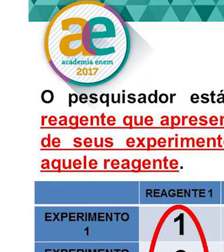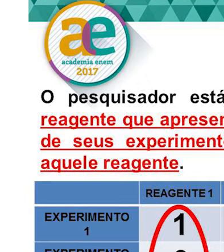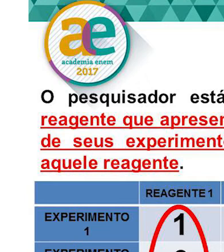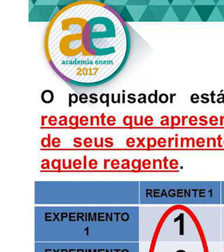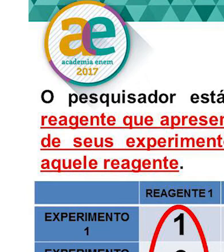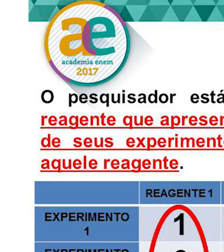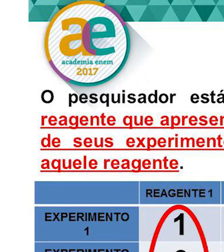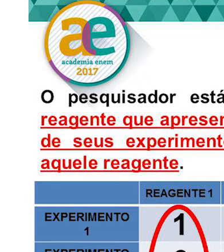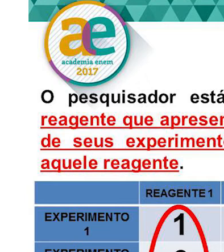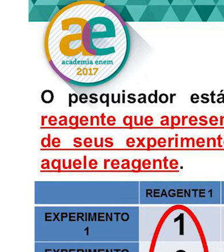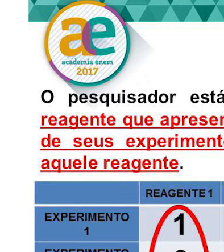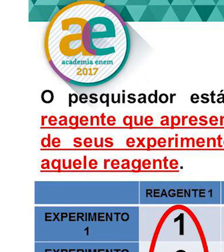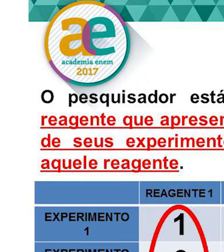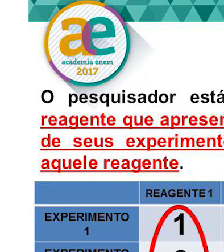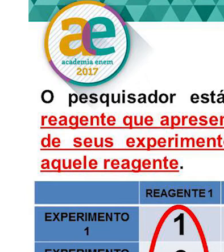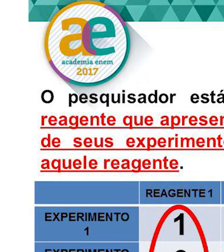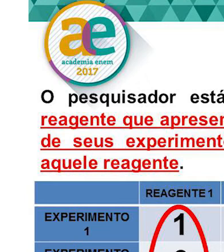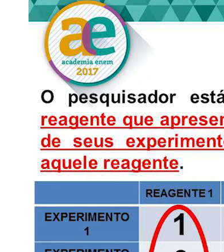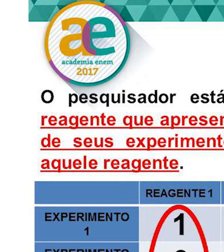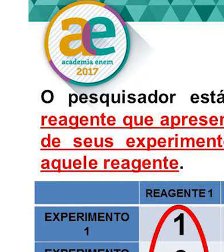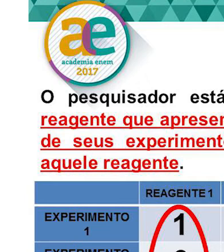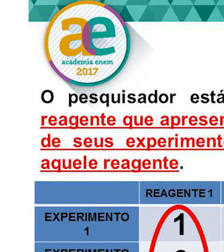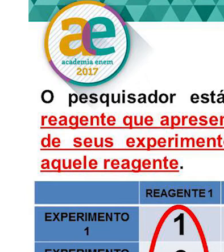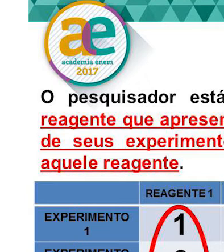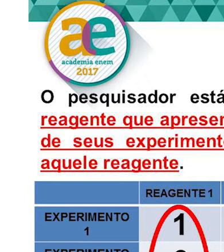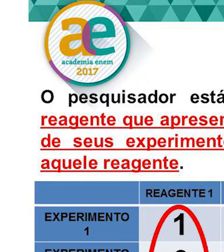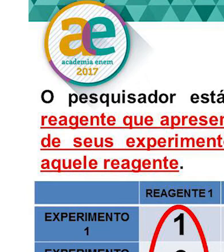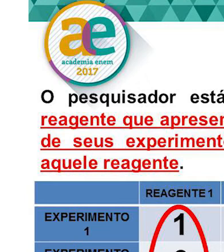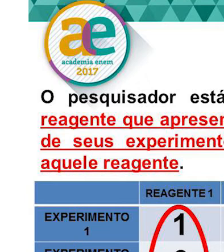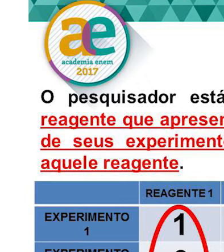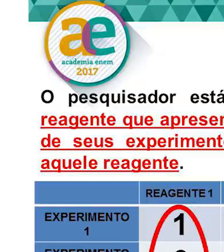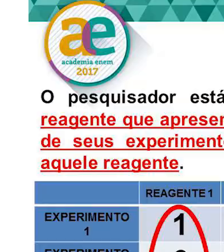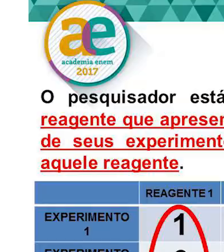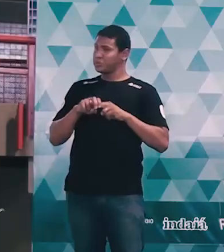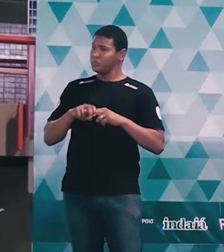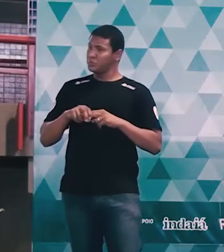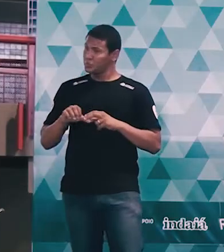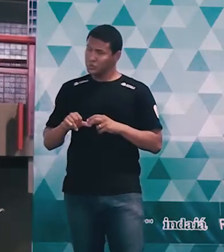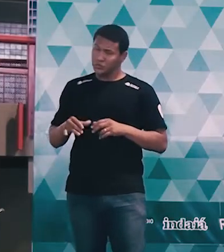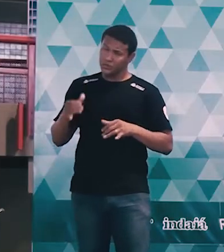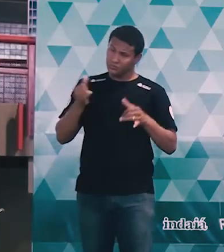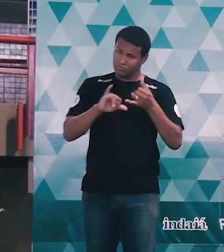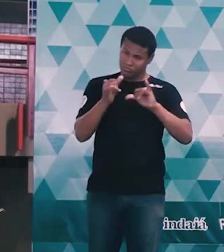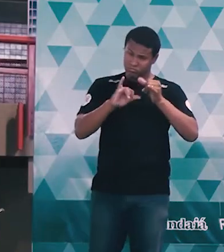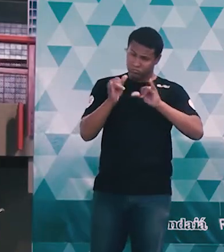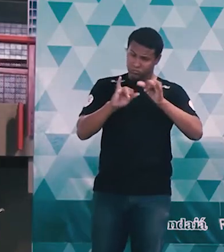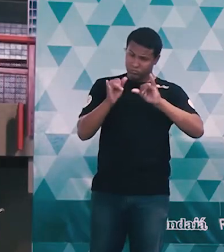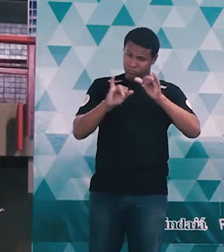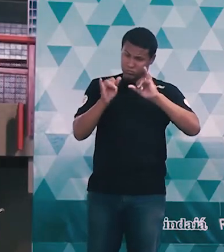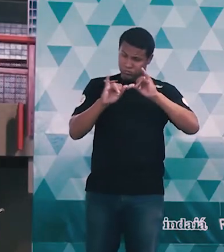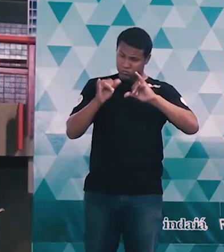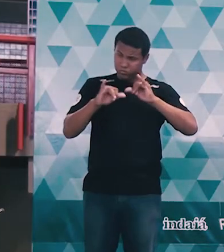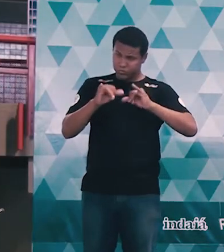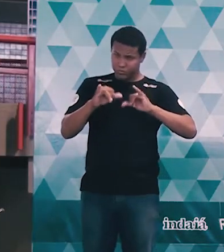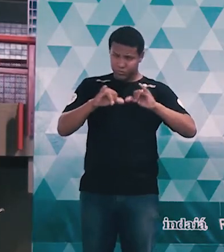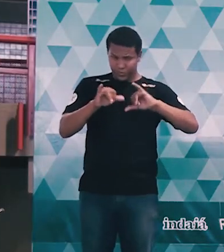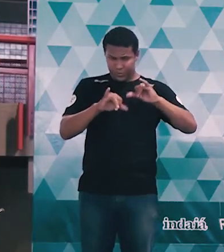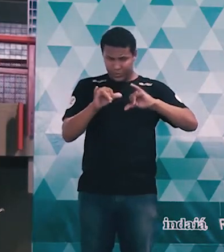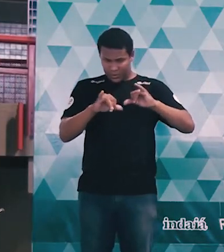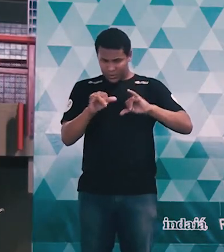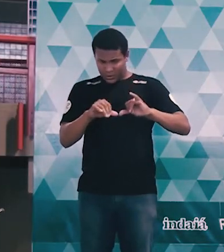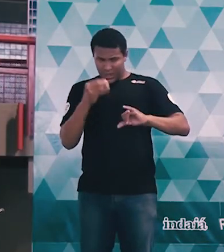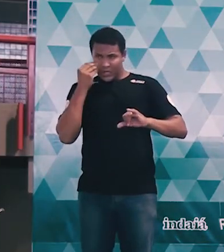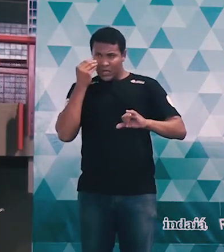média? O 11. Então significa dizer que de todos os experimentos realizados com o primeiro reagente,